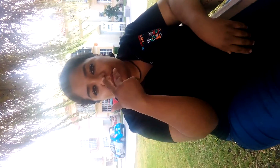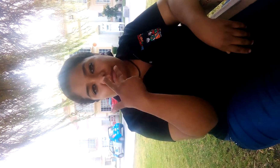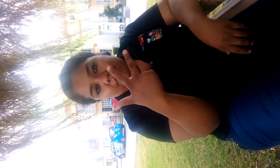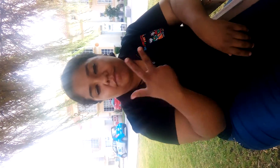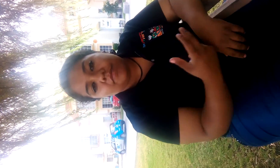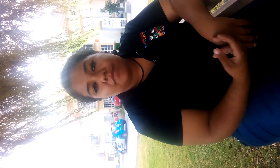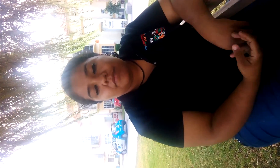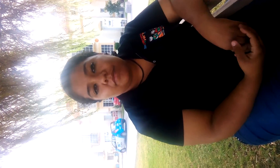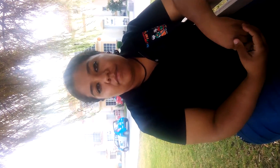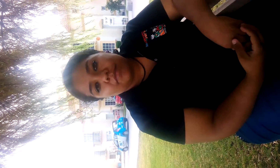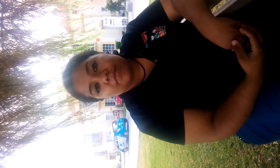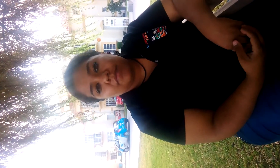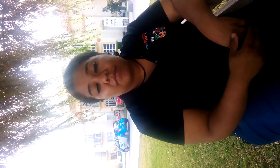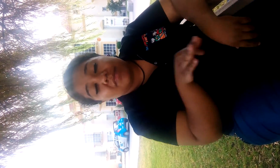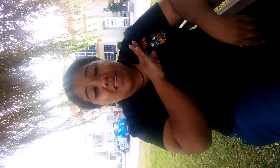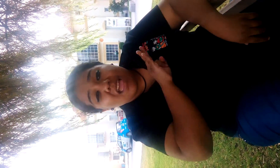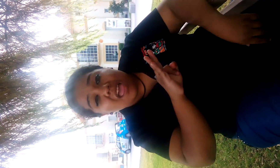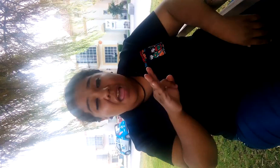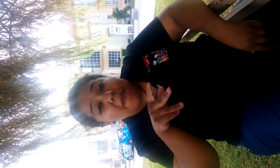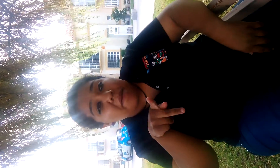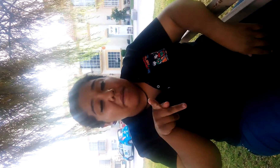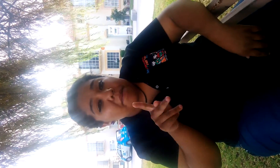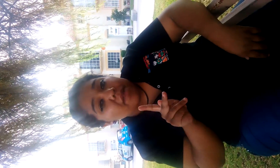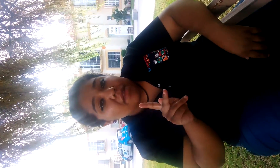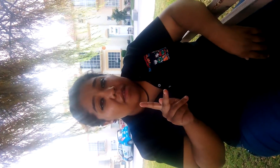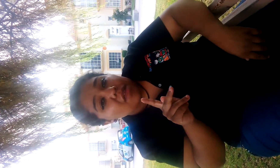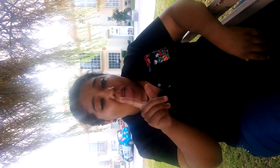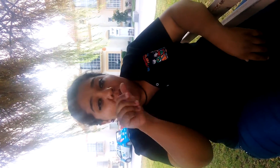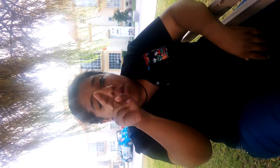8. Es posible, pero no es probable que Luis y María vayan a la escuela.